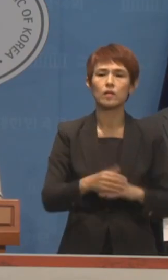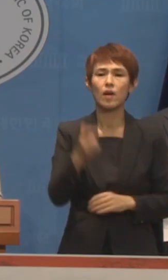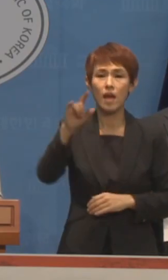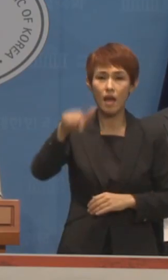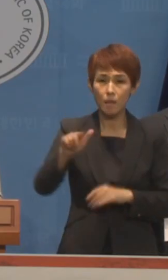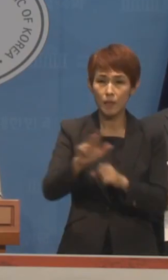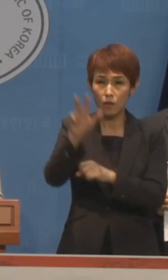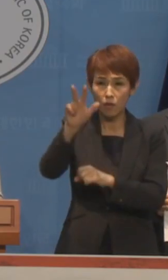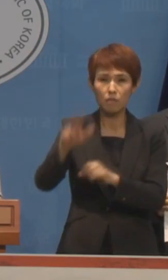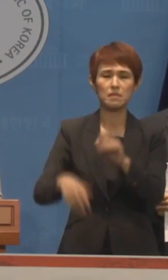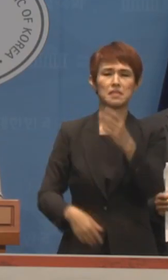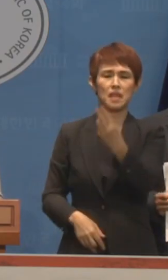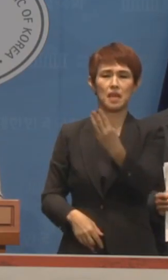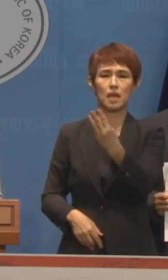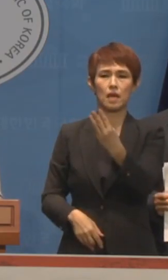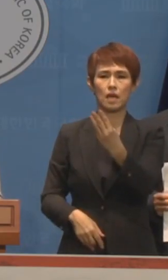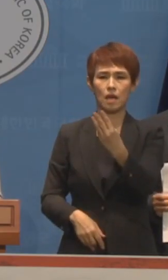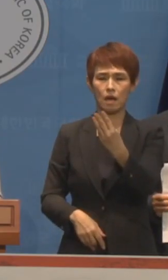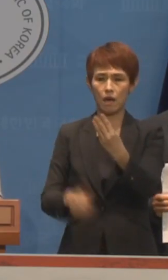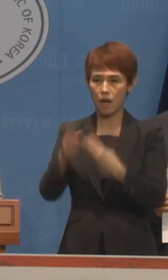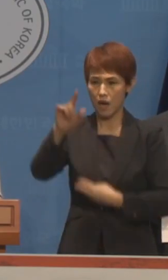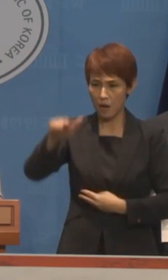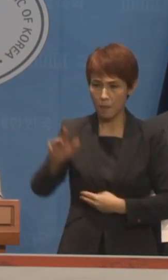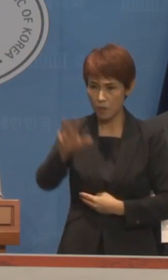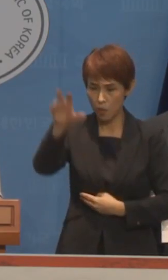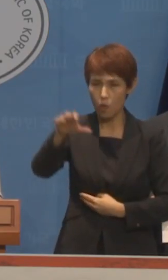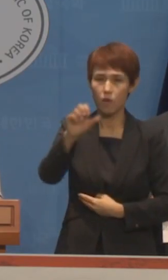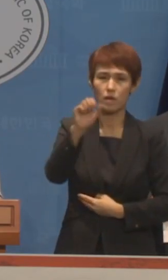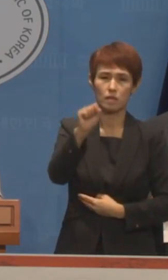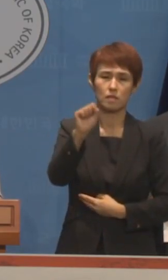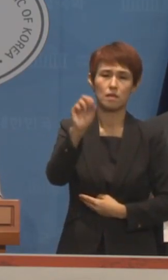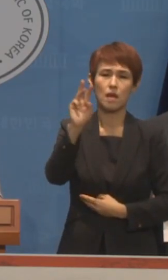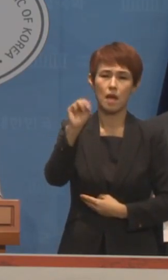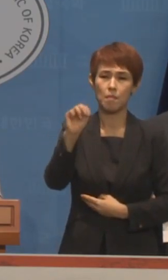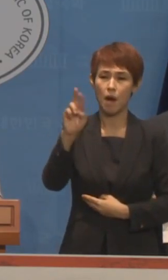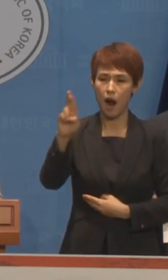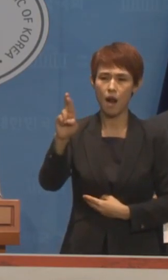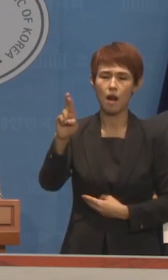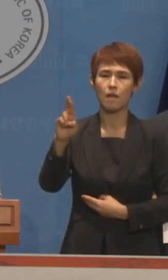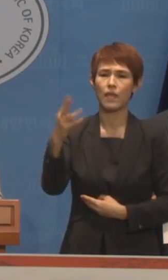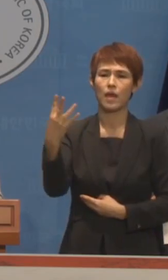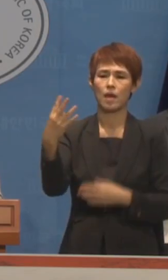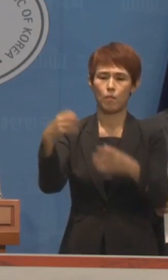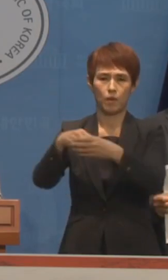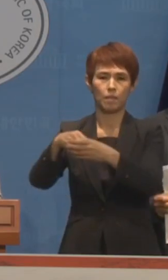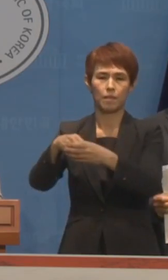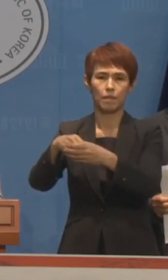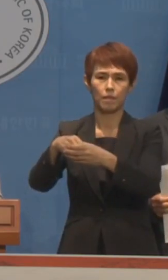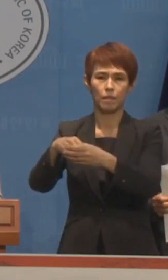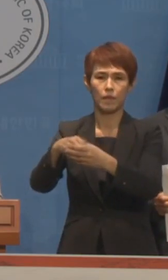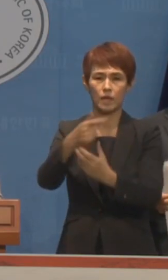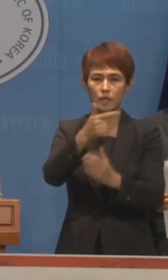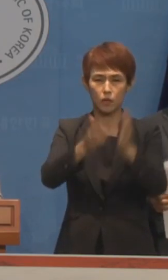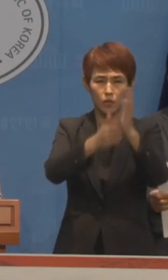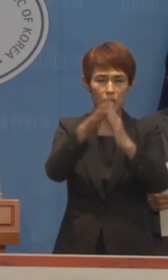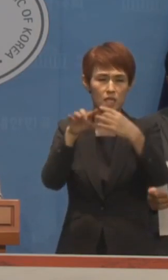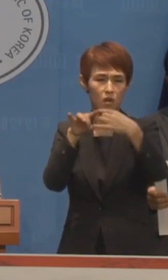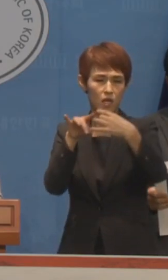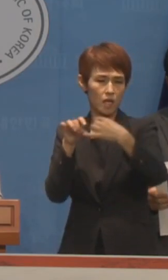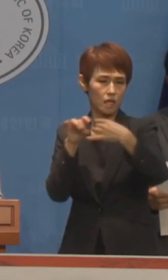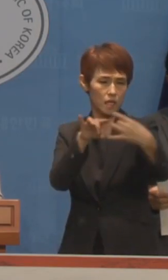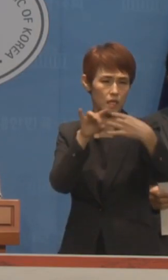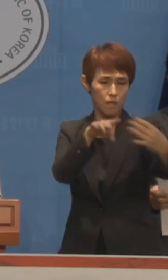크기만 작을 뿐 역시나 핵발전소인 SMR 4기가 포함되어 있습니다. 대도시에 전기를 보내기